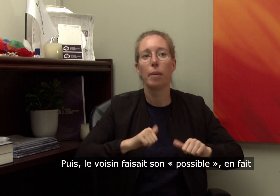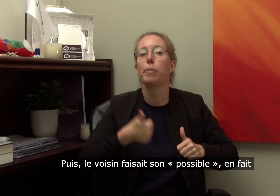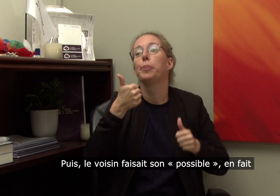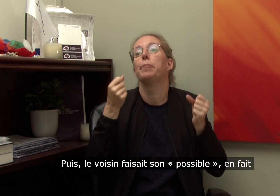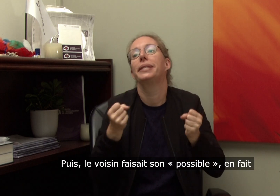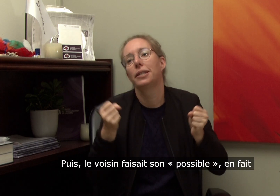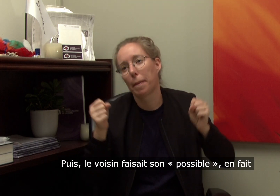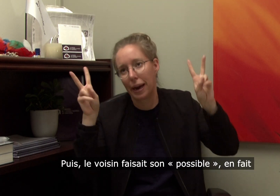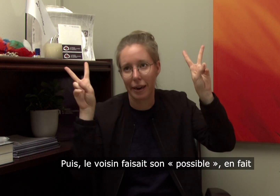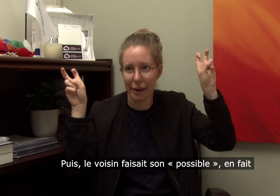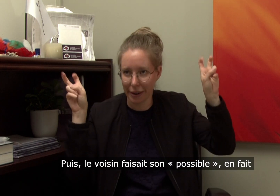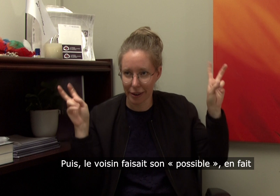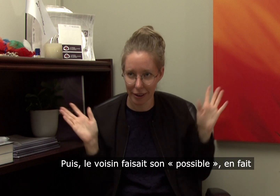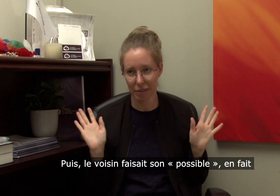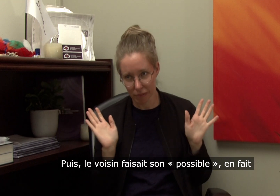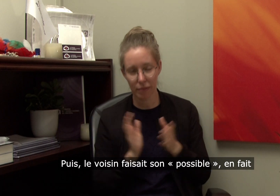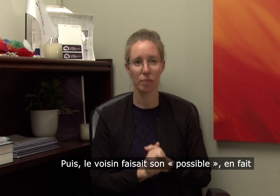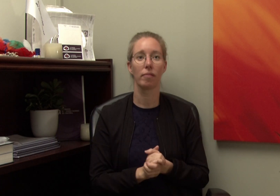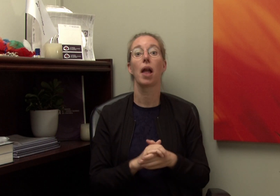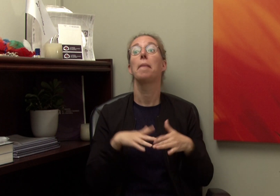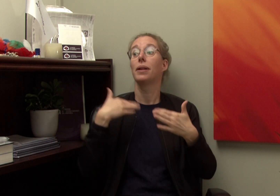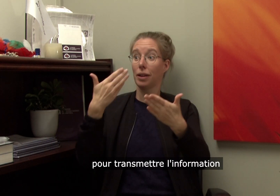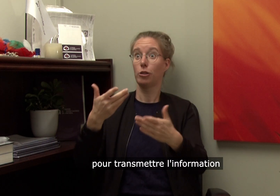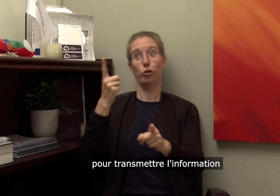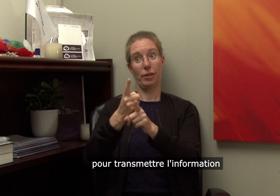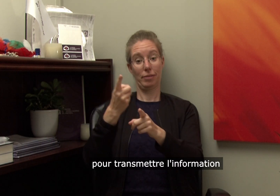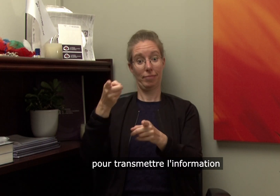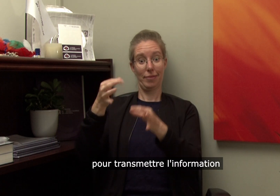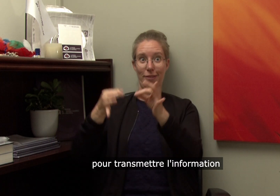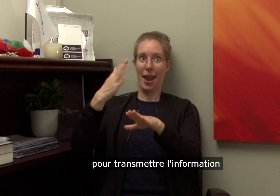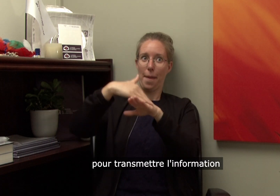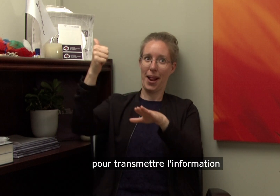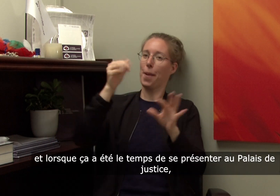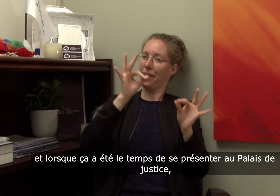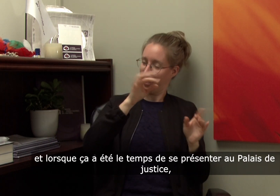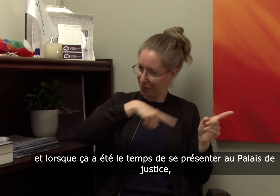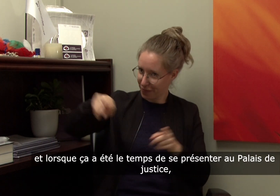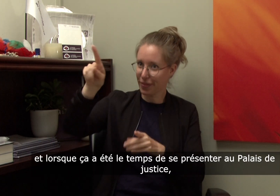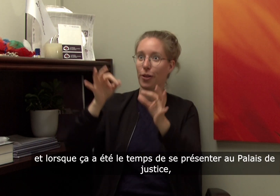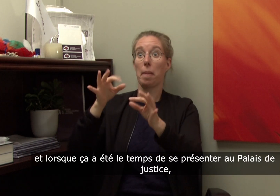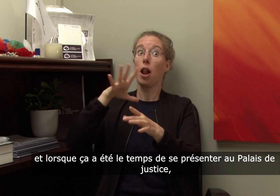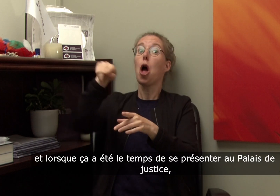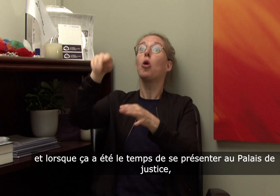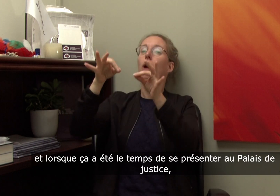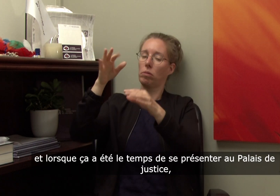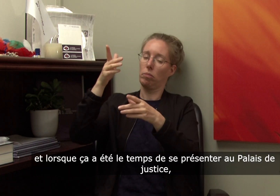voisin faisait son possible, en fait, pour transmettre l'information. Et lorsque ça a été temps de se présenter au